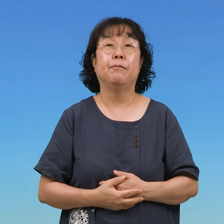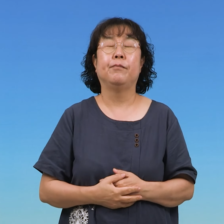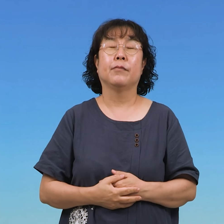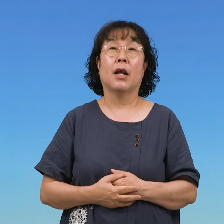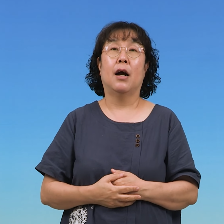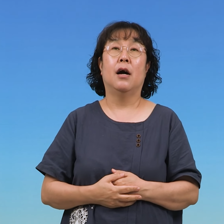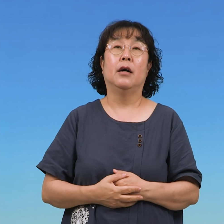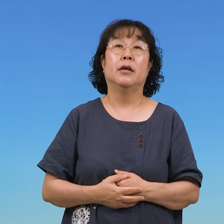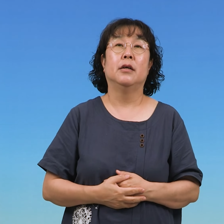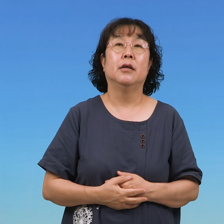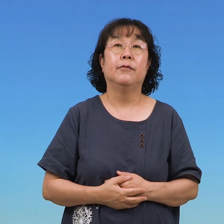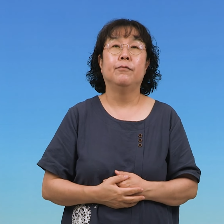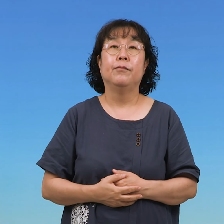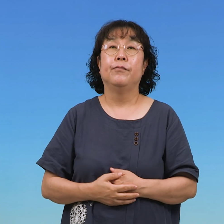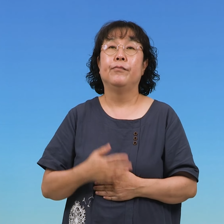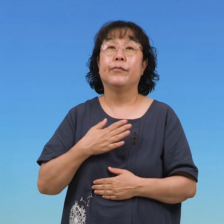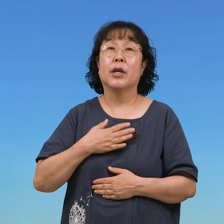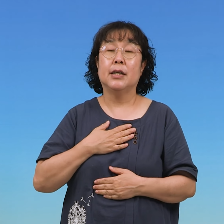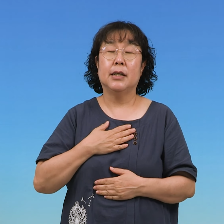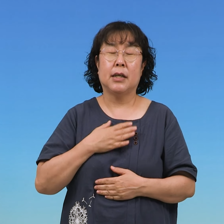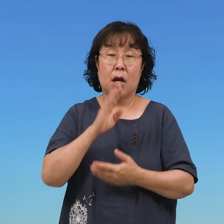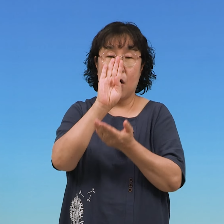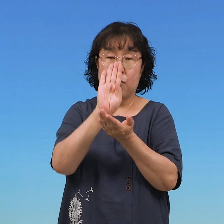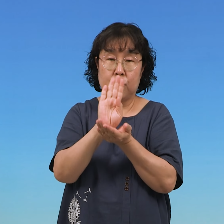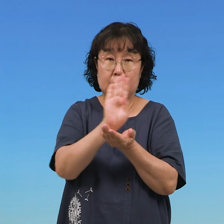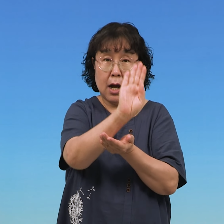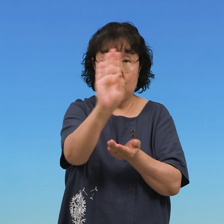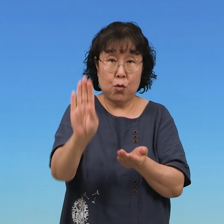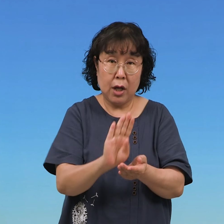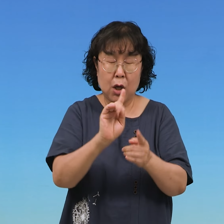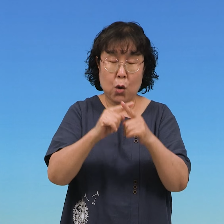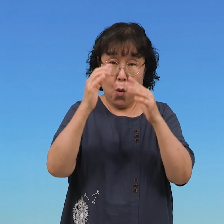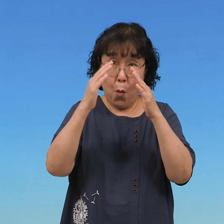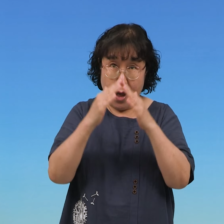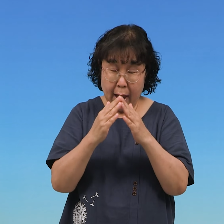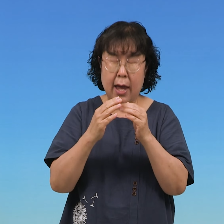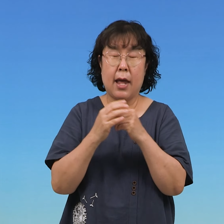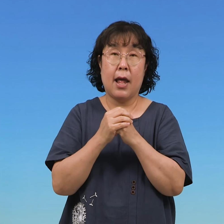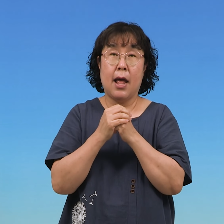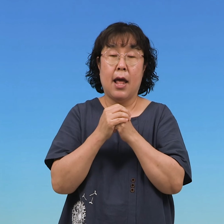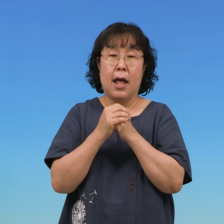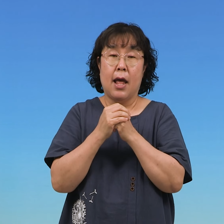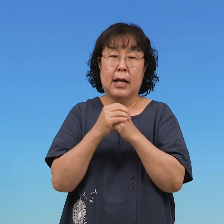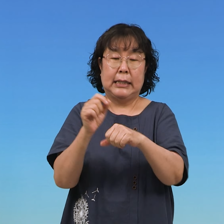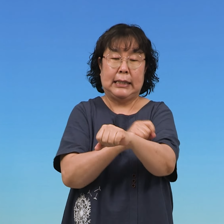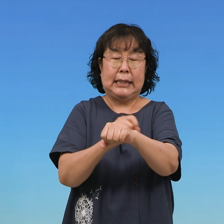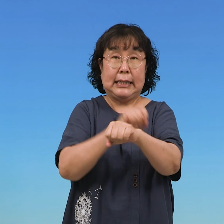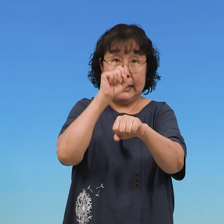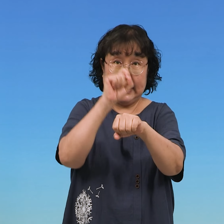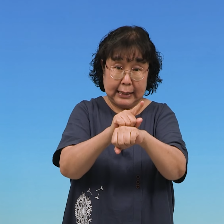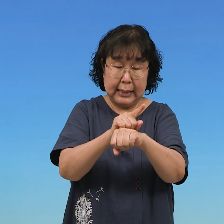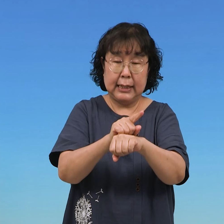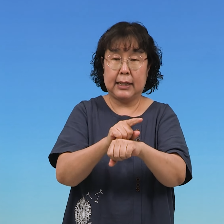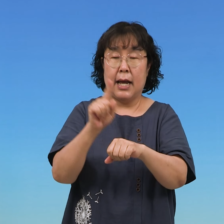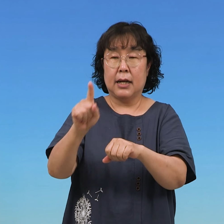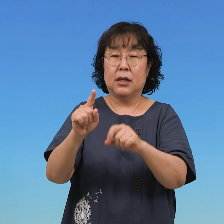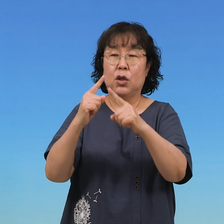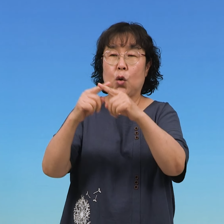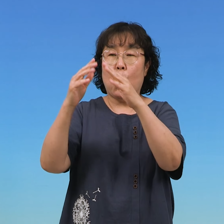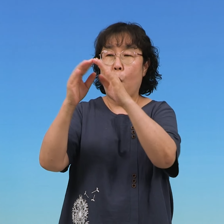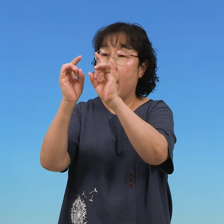게 아니라, 저는 분당 우리 교회 성도님들의 특징이, 그 교회는 어떤 교회냐 그러면 구제 많이 하는 교회다,